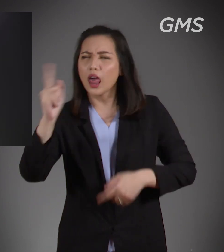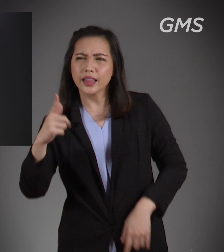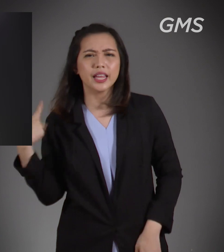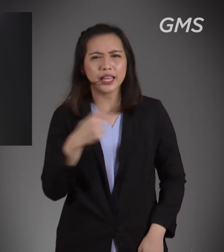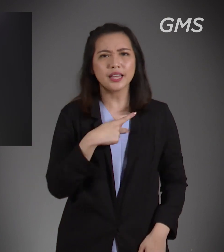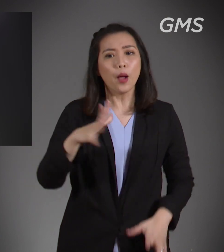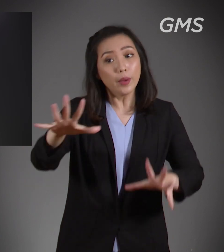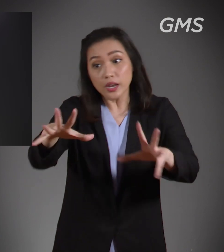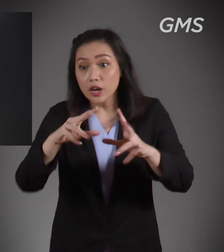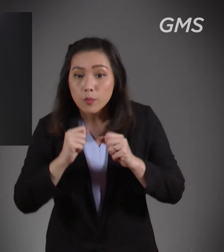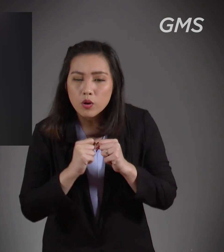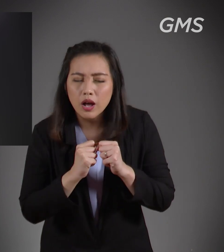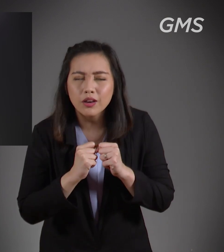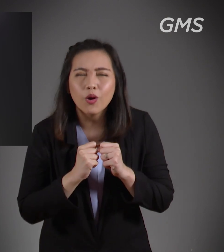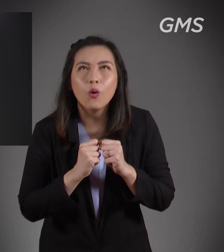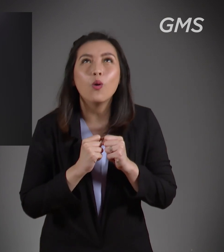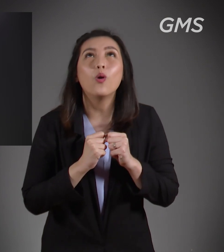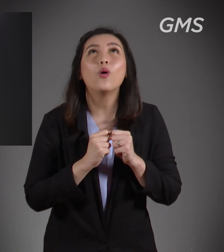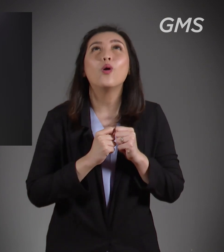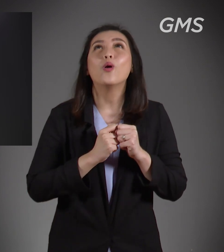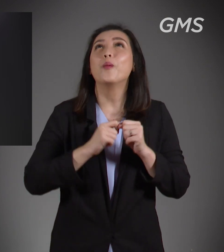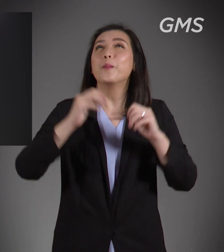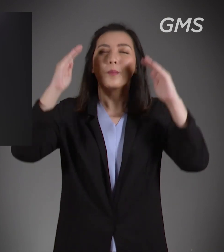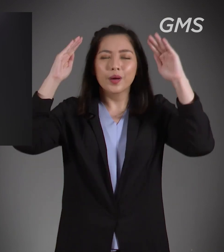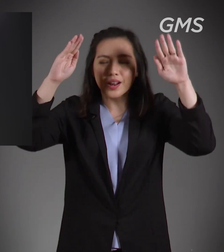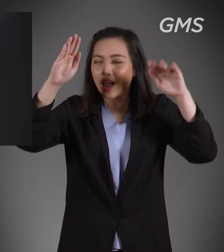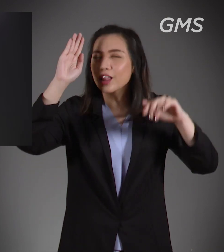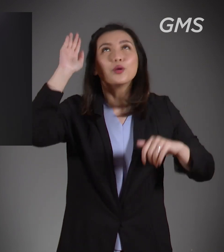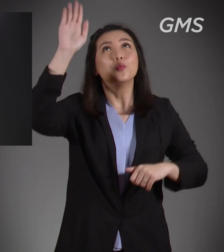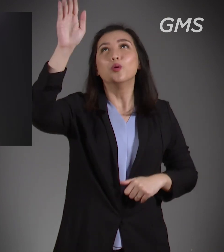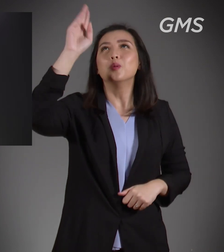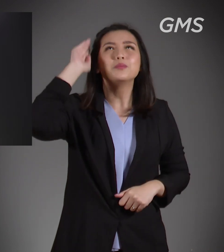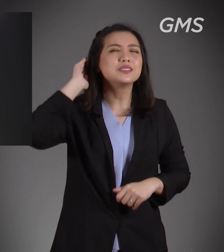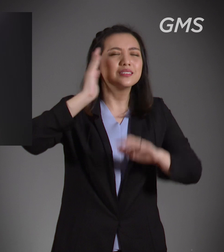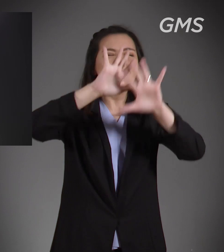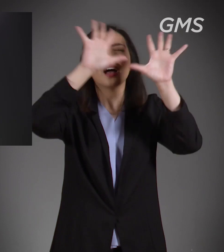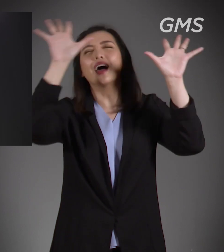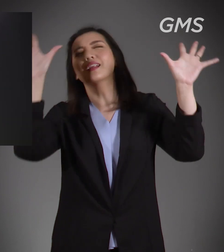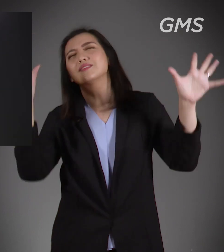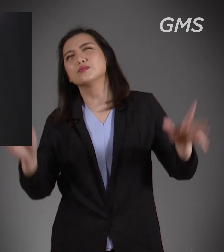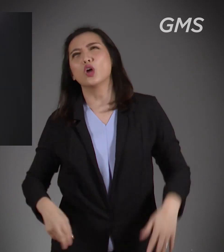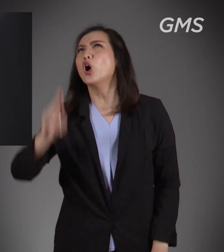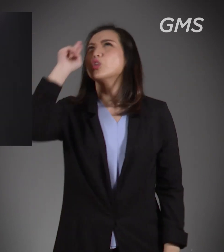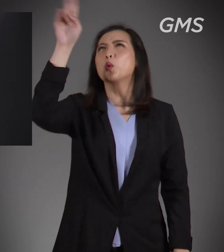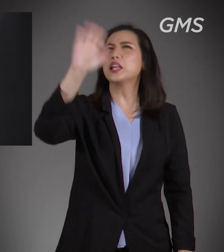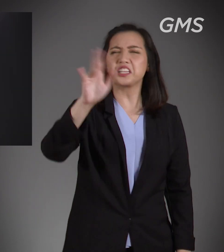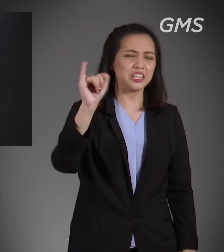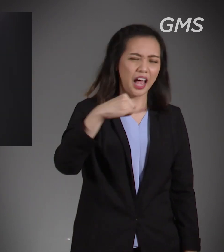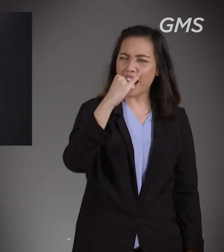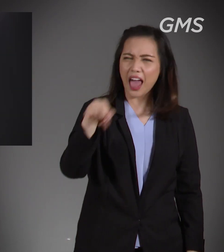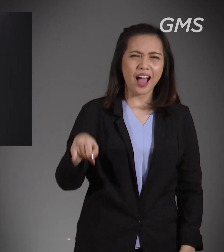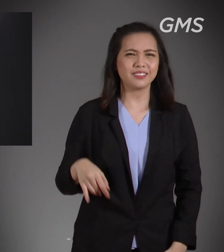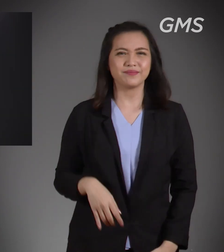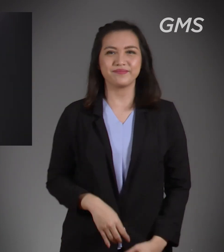Orang yang bisa mengakui bahwa Tuhan itu gak pernah salah, ketika bahkan dia sendiri